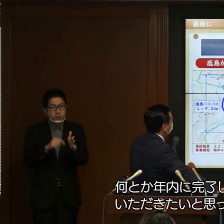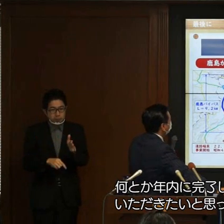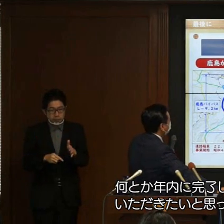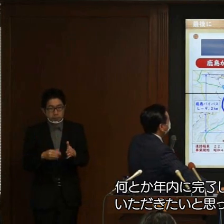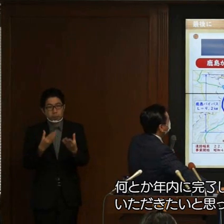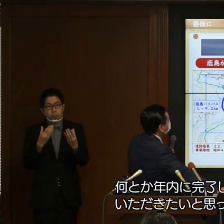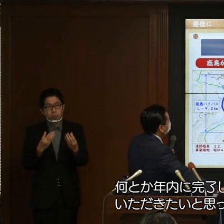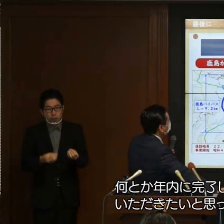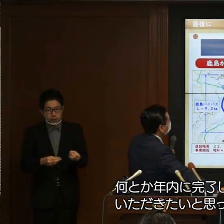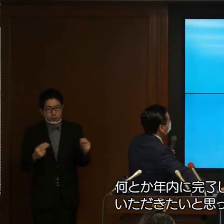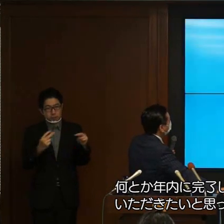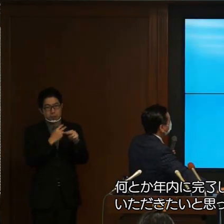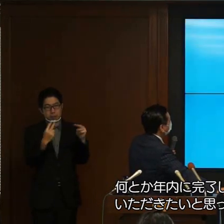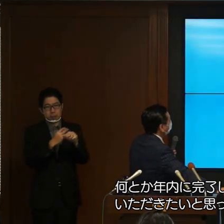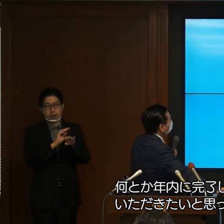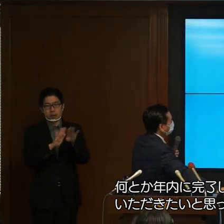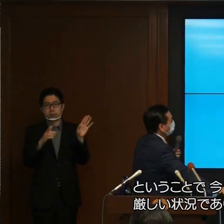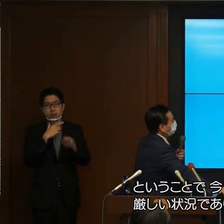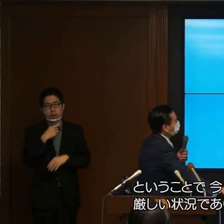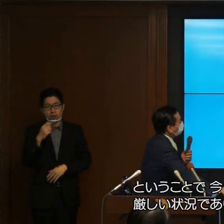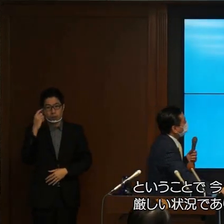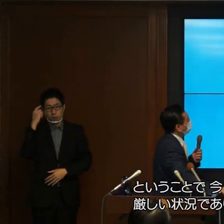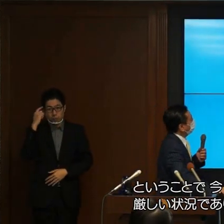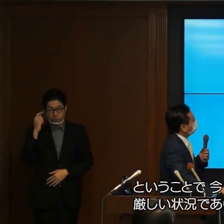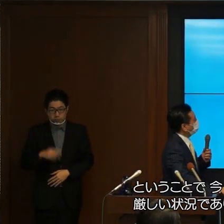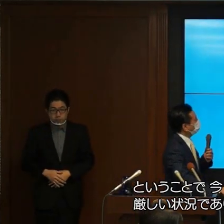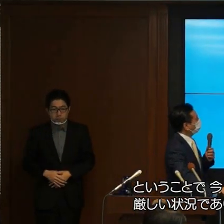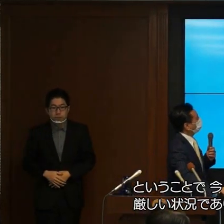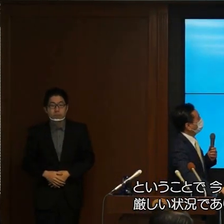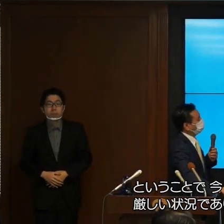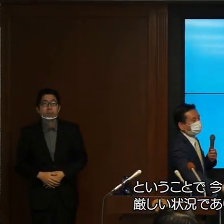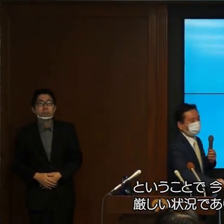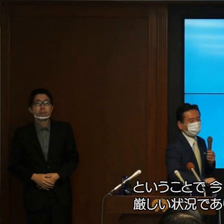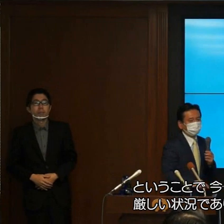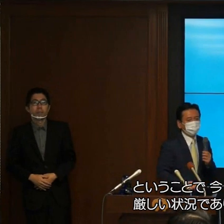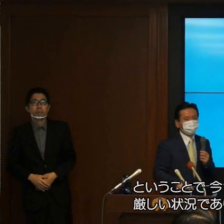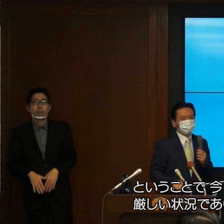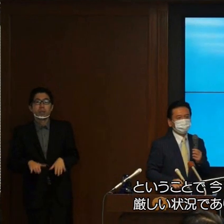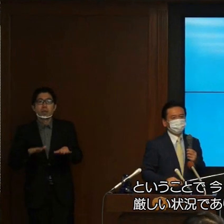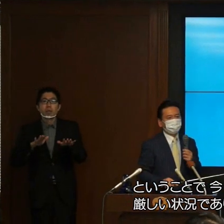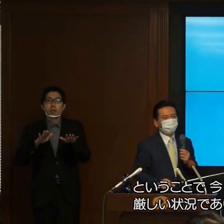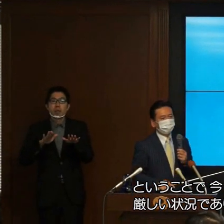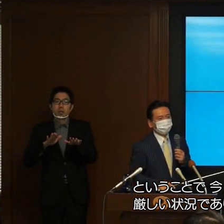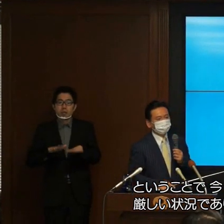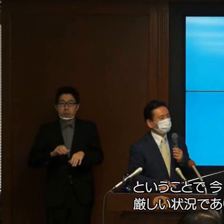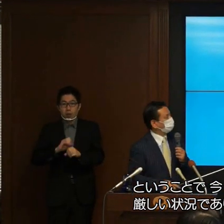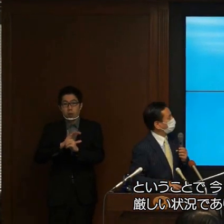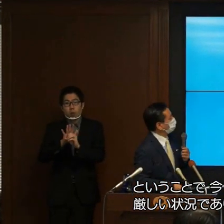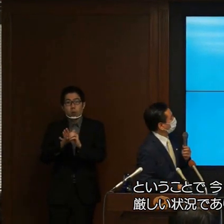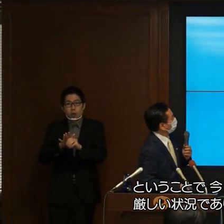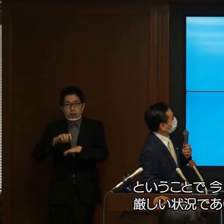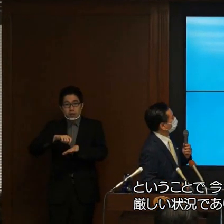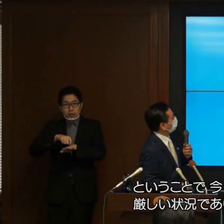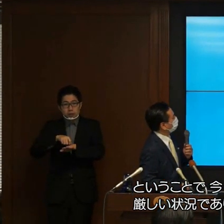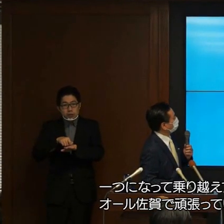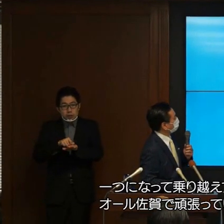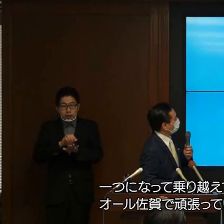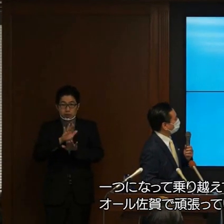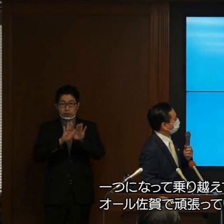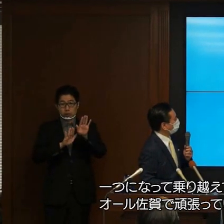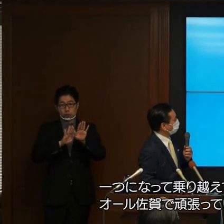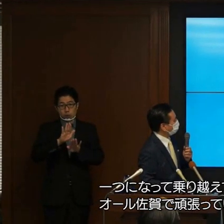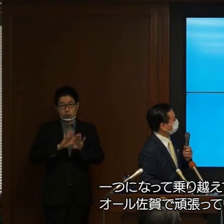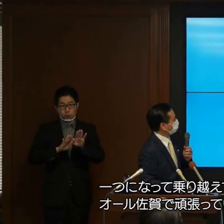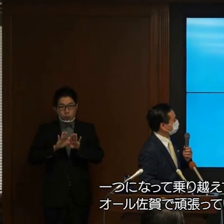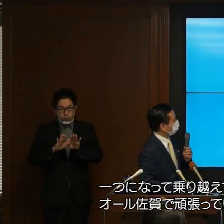。はい、ということで、今コロナで厳しい状況でありますけれども、 一つにな